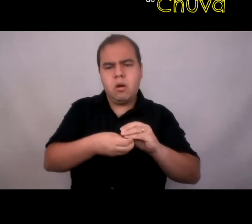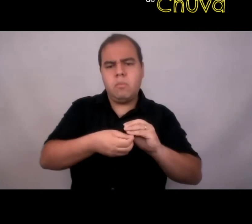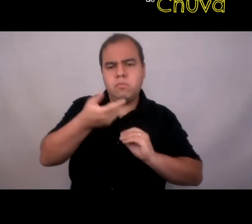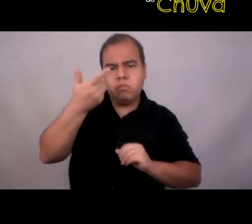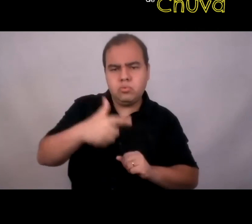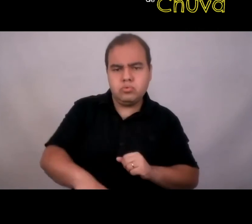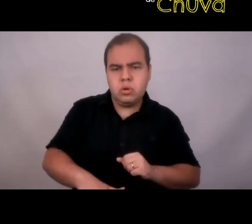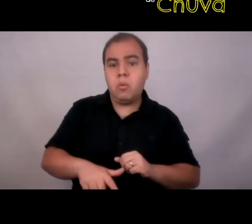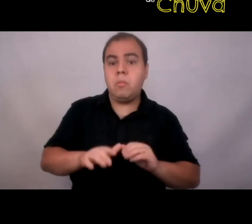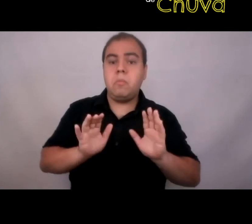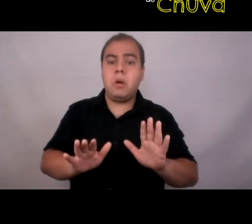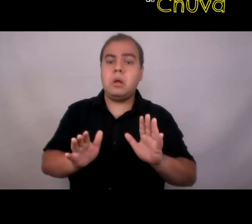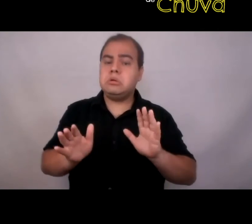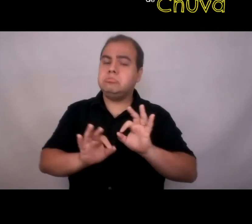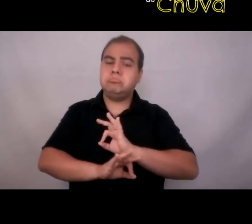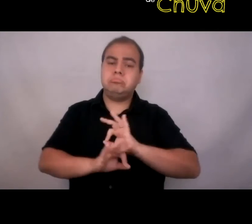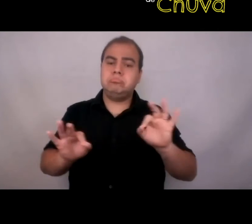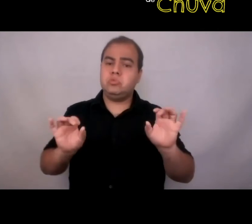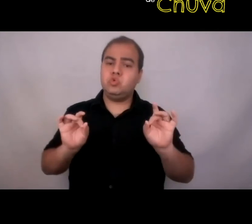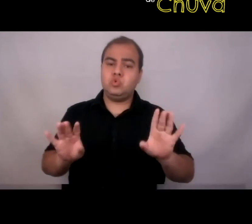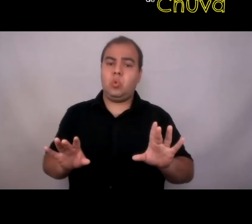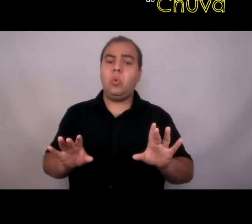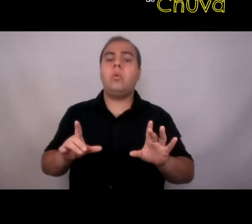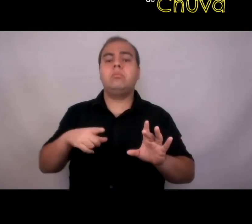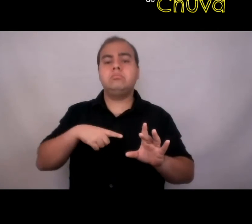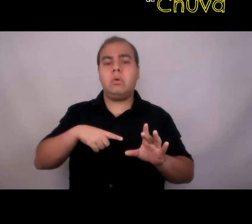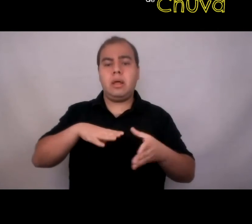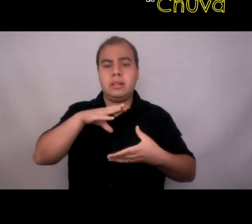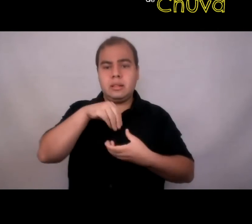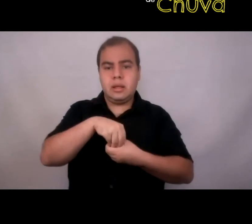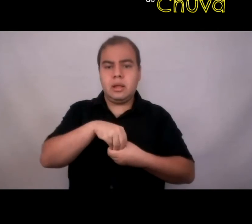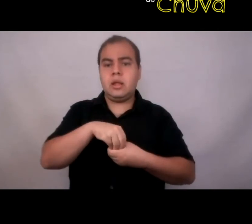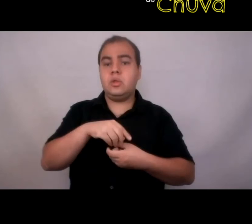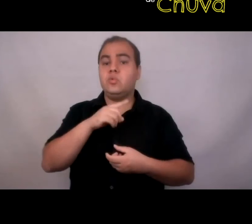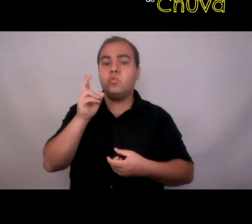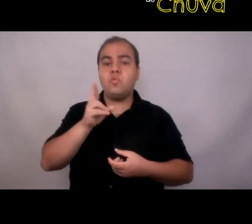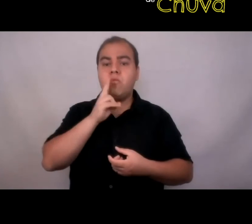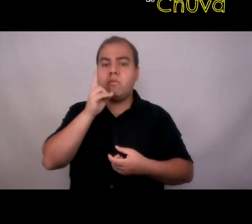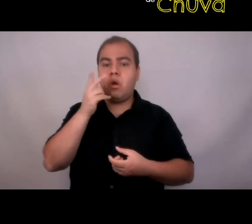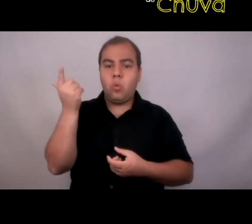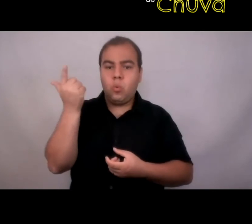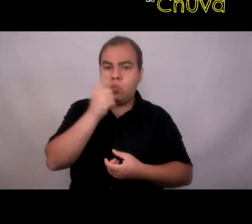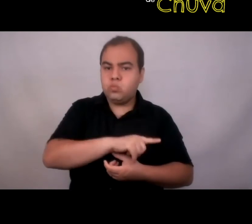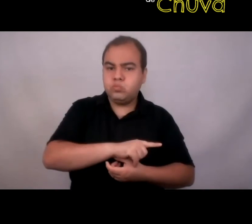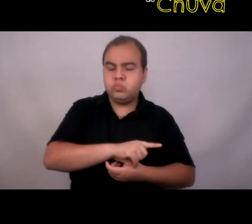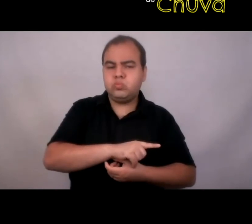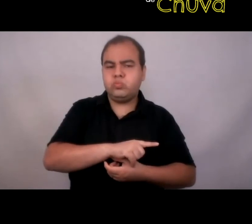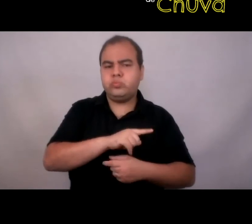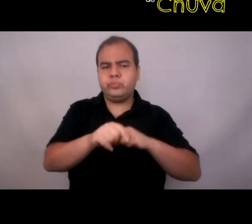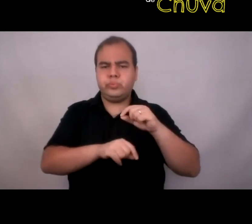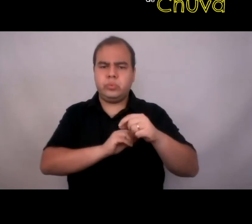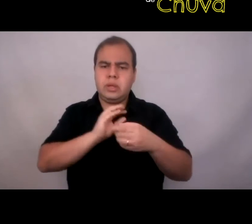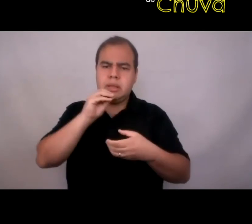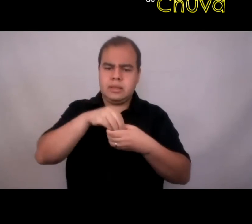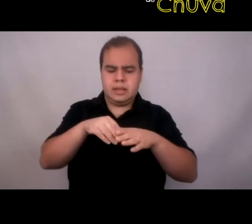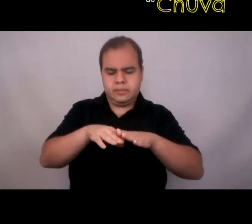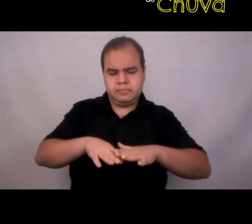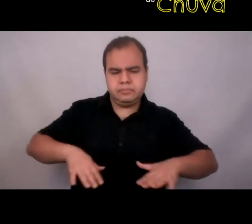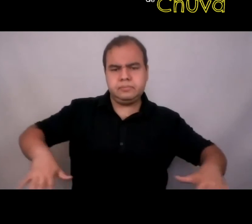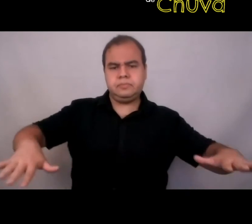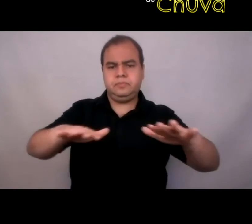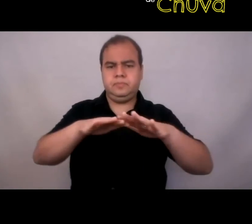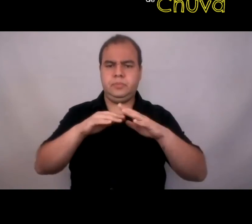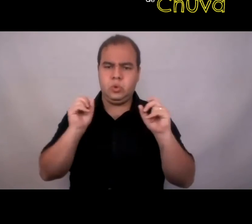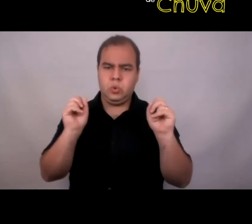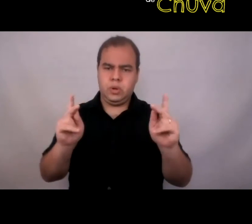Mas basicamente é isso, porque o material fica retido ali. Ele não vai atravessar o substrato para entrar embaixo das pedras, tá?